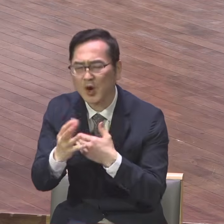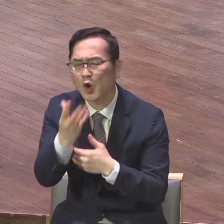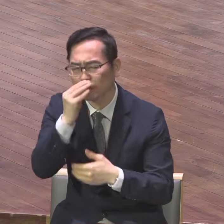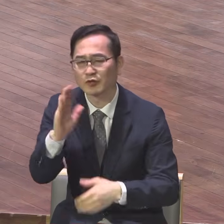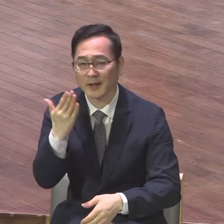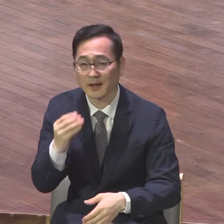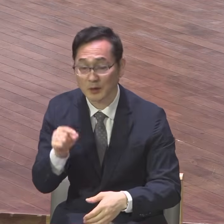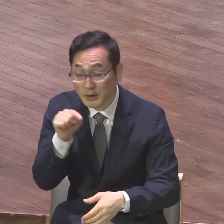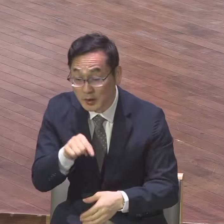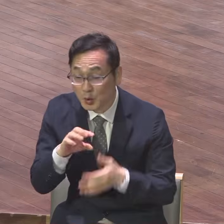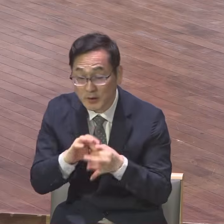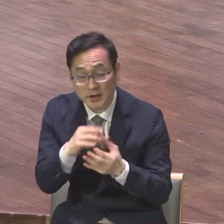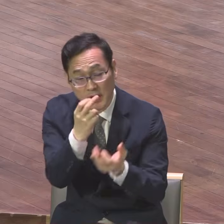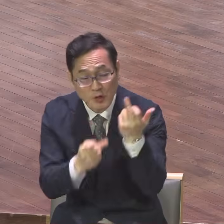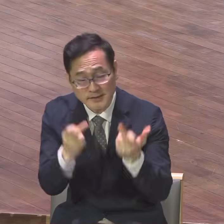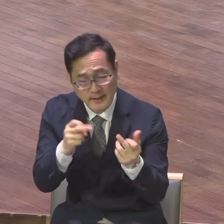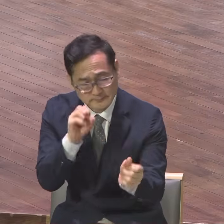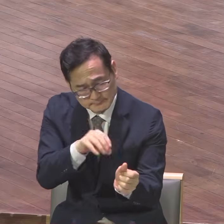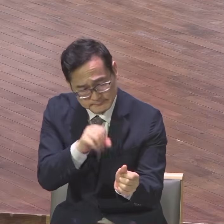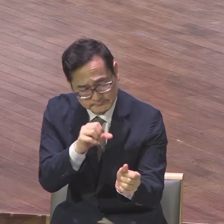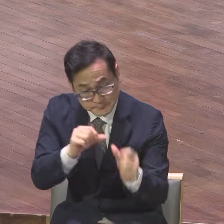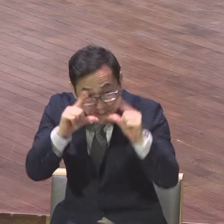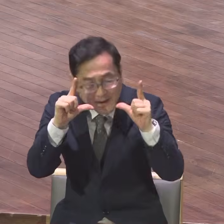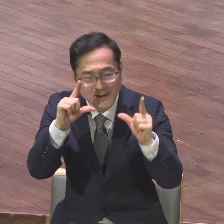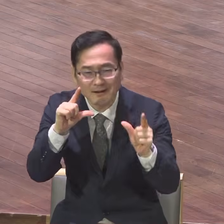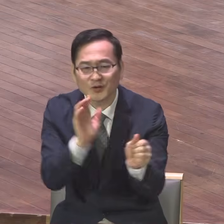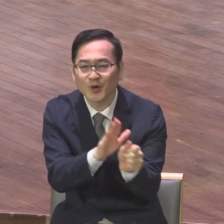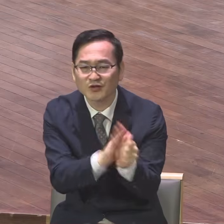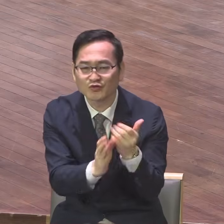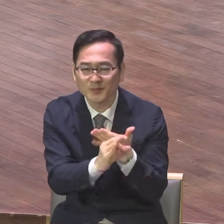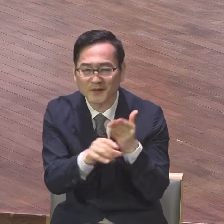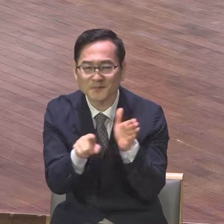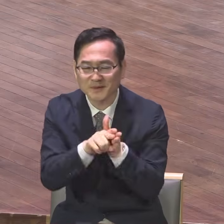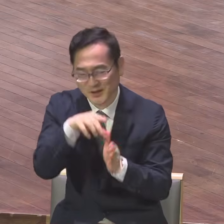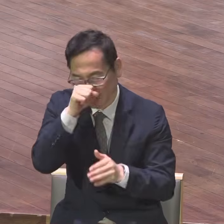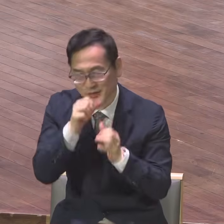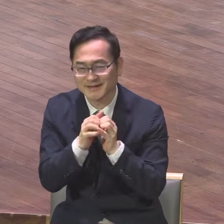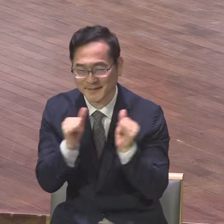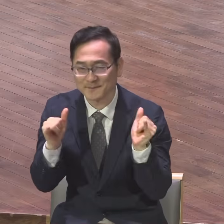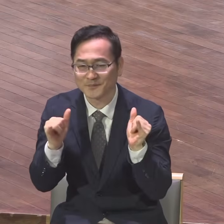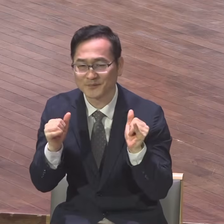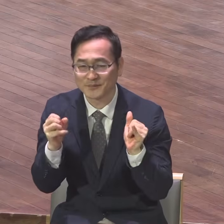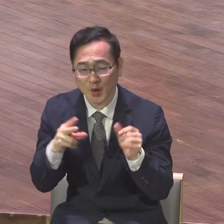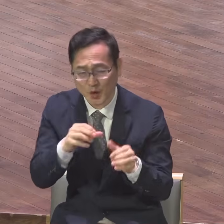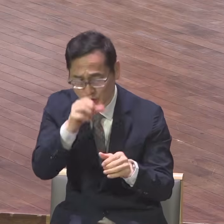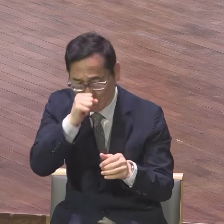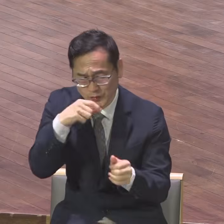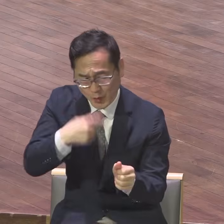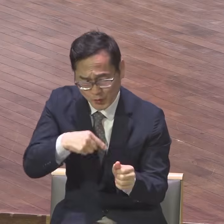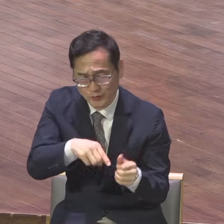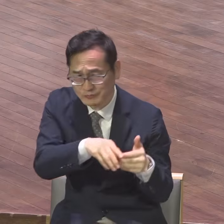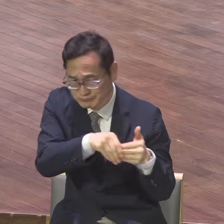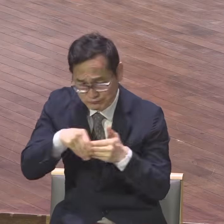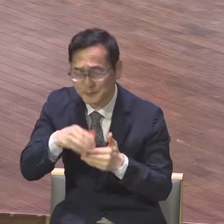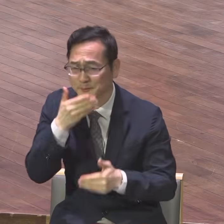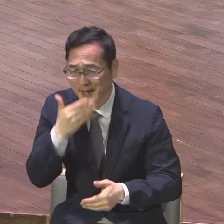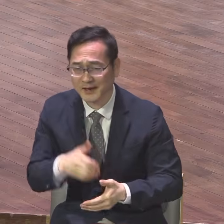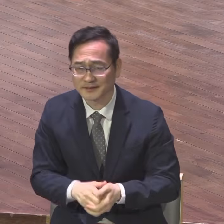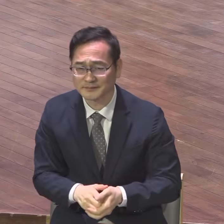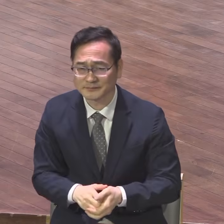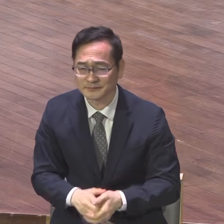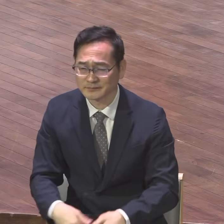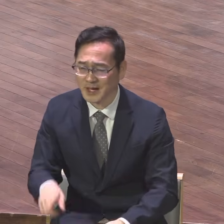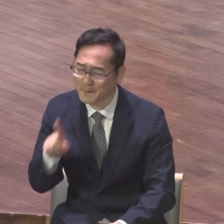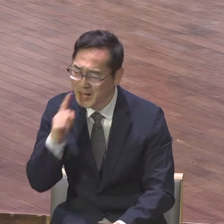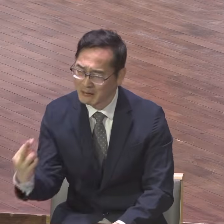형제를 깨우치면 그리스도 예수의 좋은 일꾼이 되어 믿음의 말씀과 네가 따르는 좋은 교훈으로 양육을 받으리라.